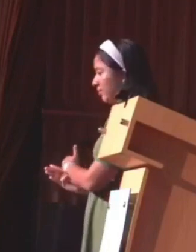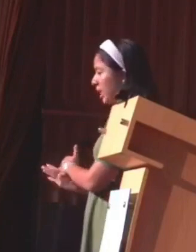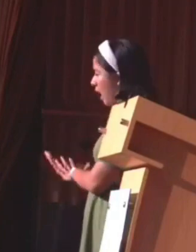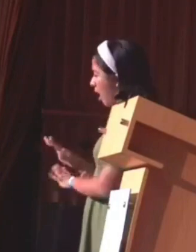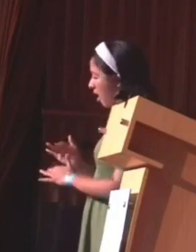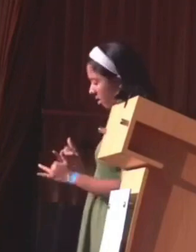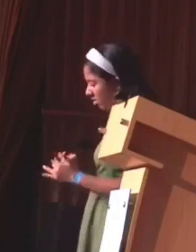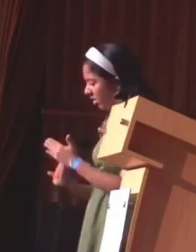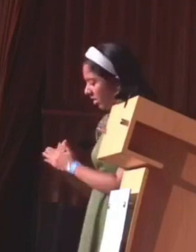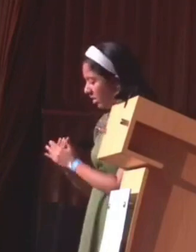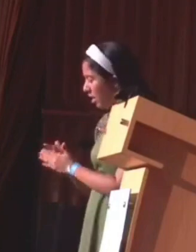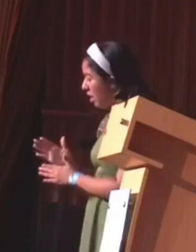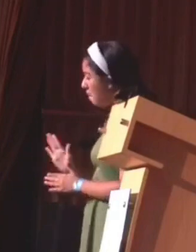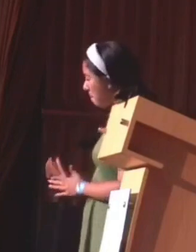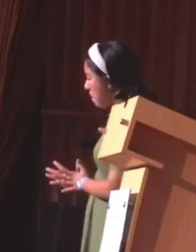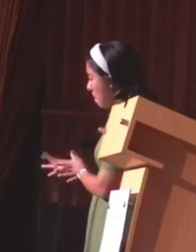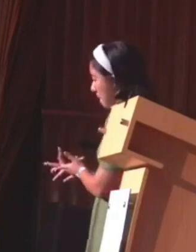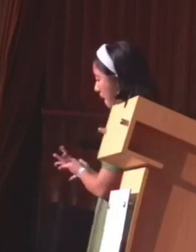Pero me esperas ahí en el lobby.